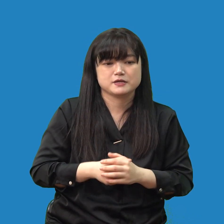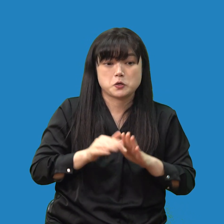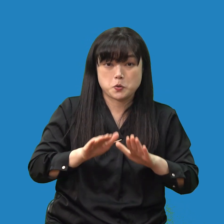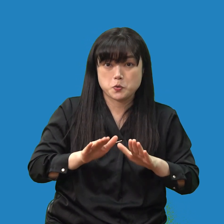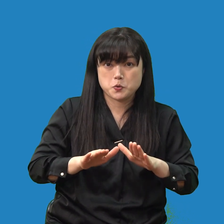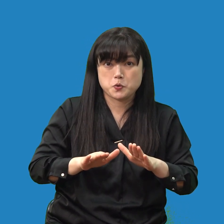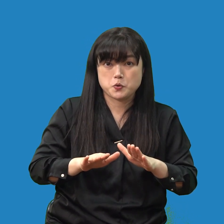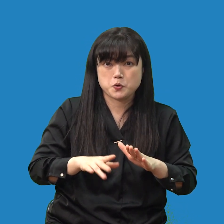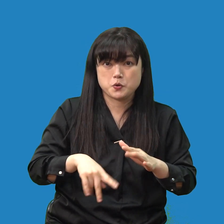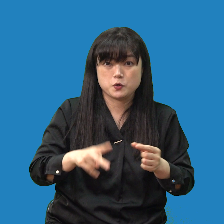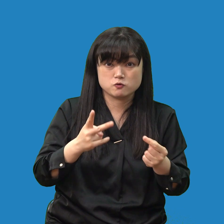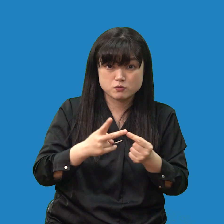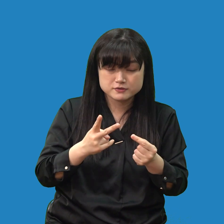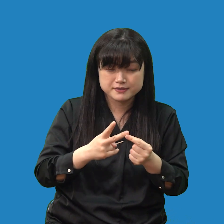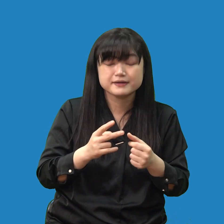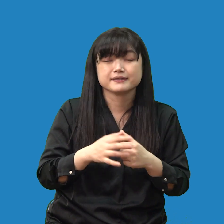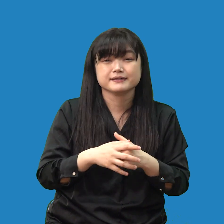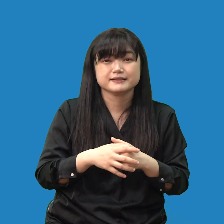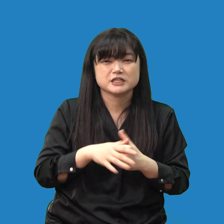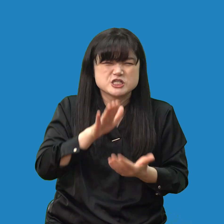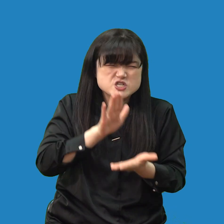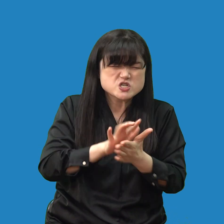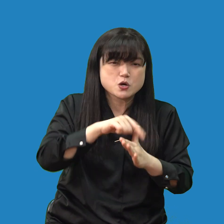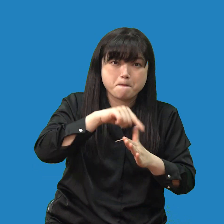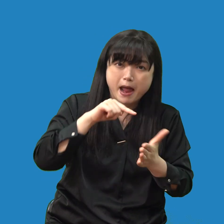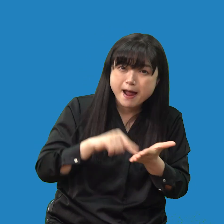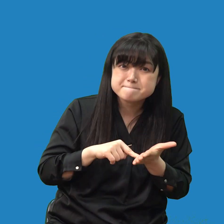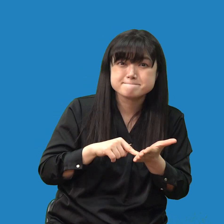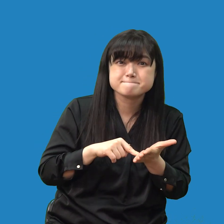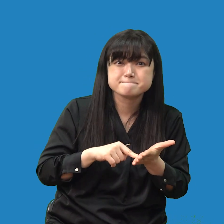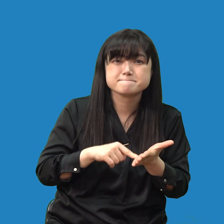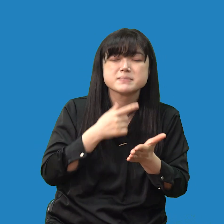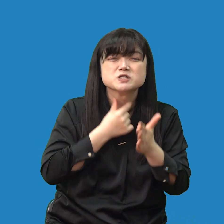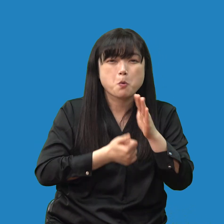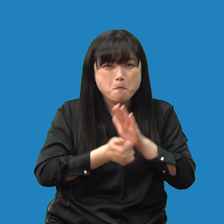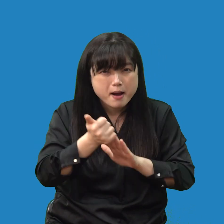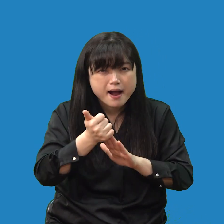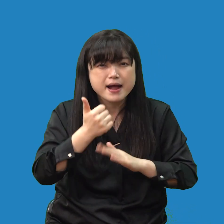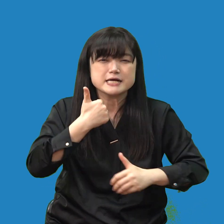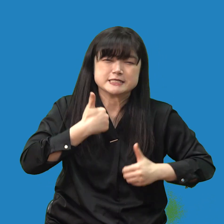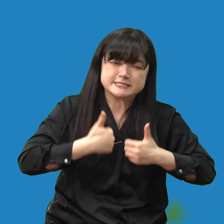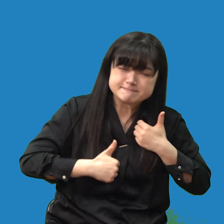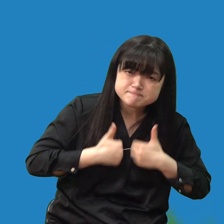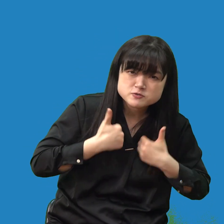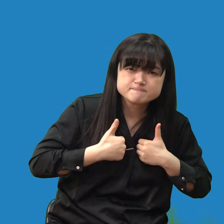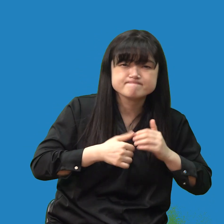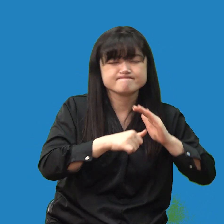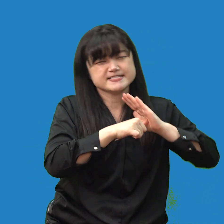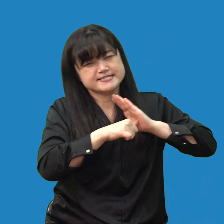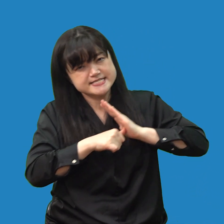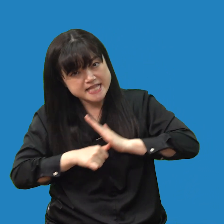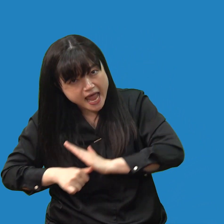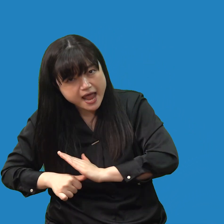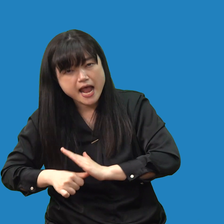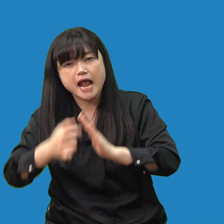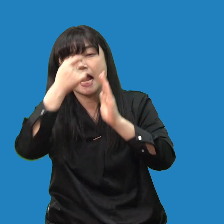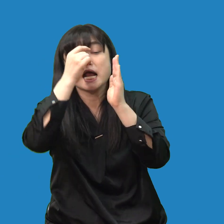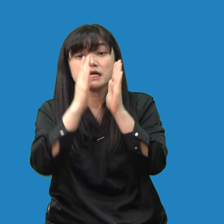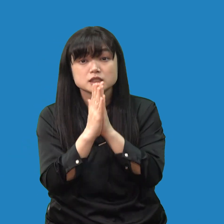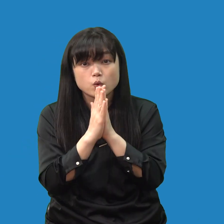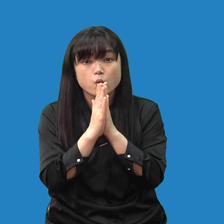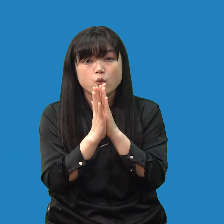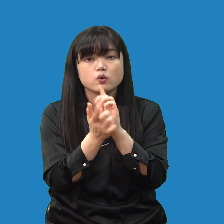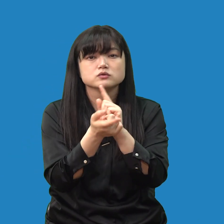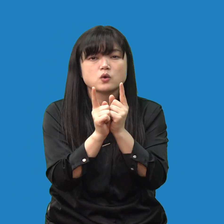지금 여기에서 두 번째 대지에서 나오는 열정, 소망, 기쁨, 인내,